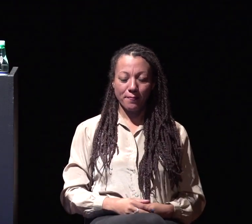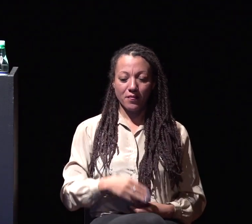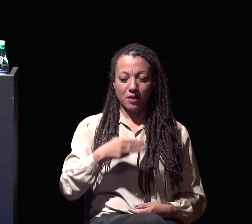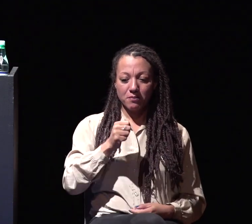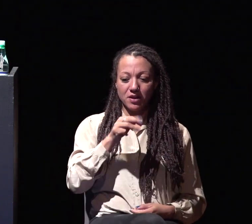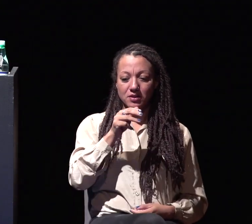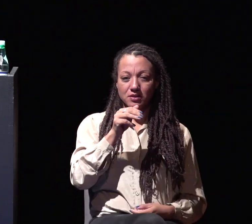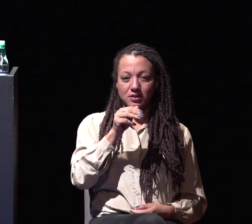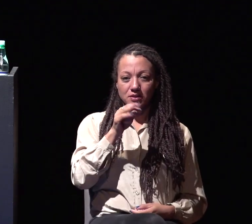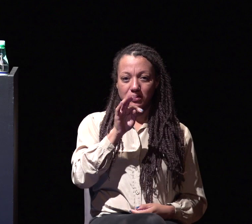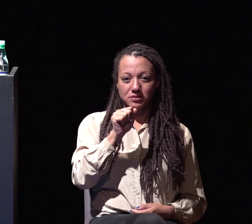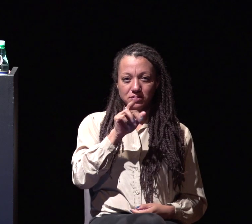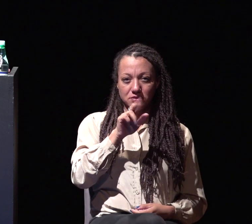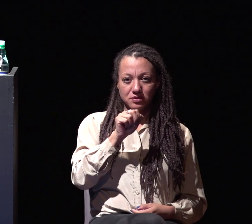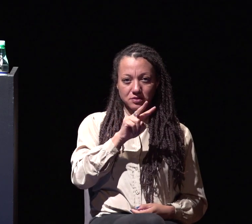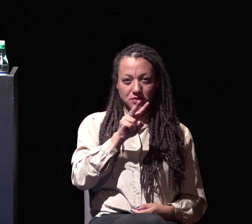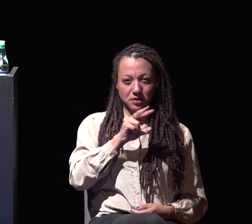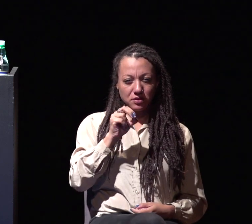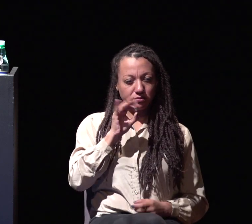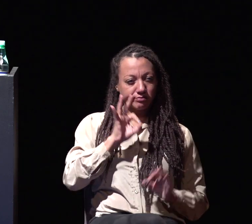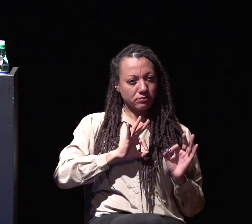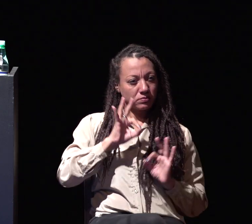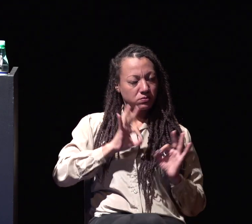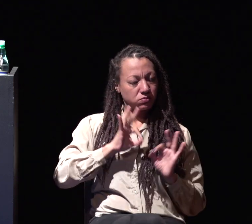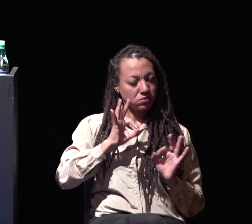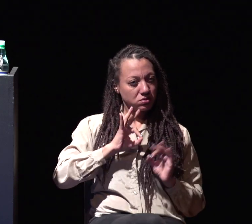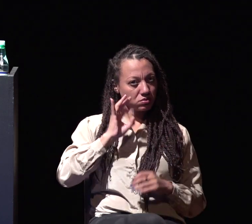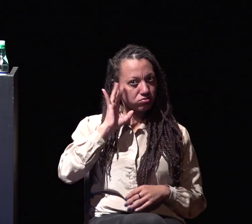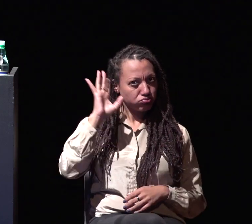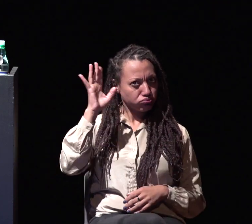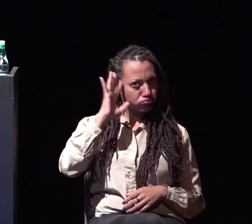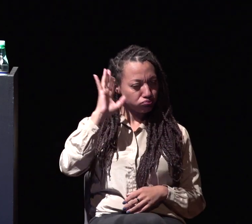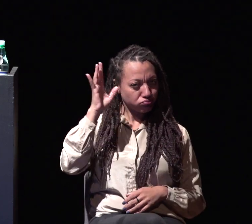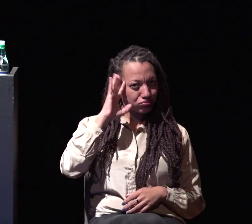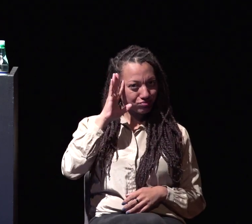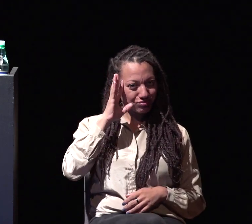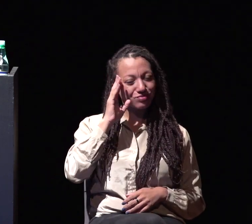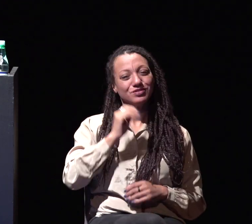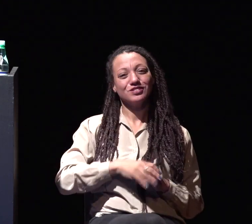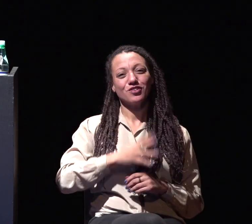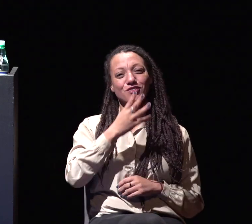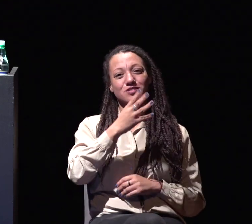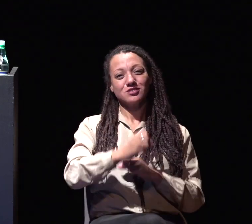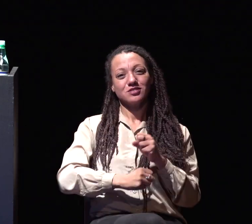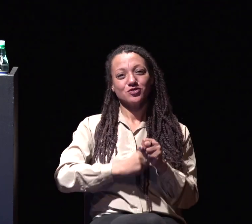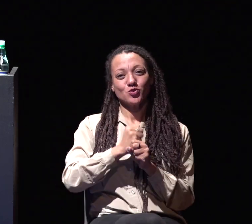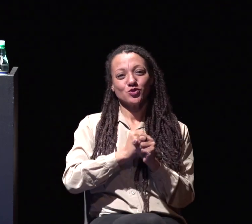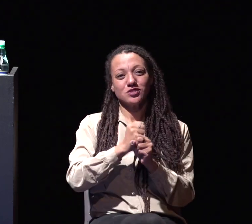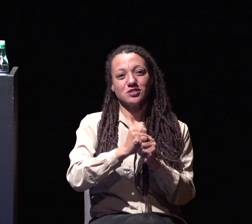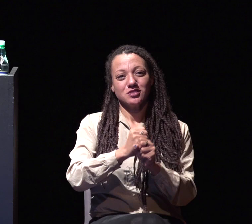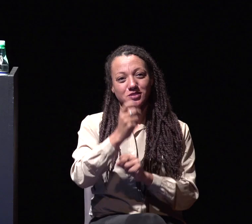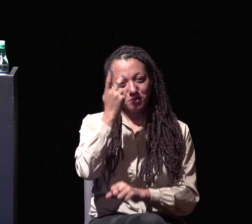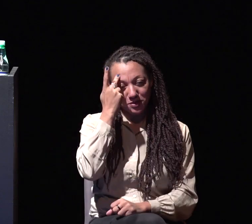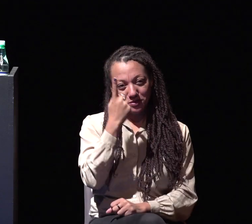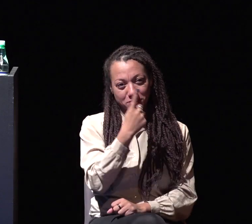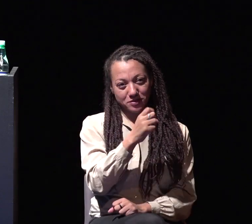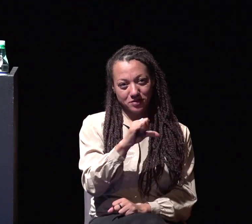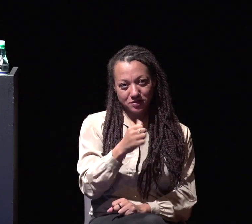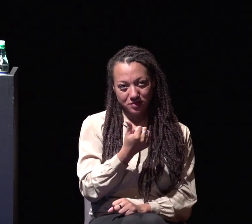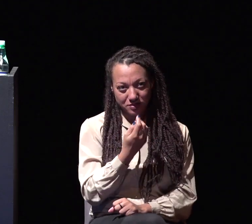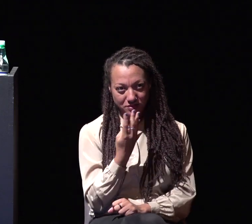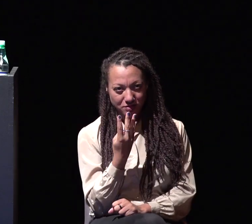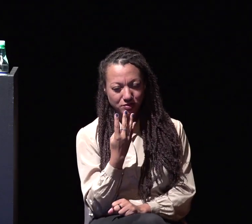Matarazzo havia elaborado um plano ambicioso para celebrar o 4º centenário de São Paulo, em 1954, prevendo